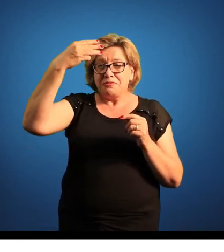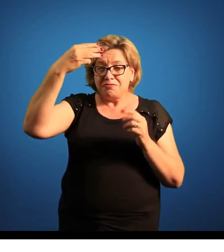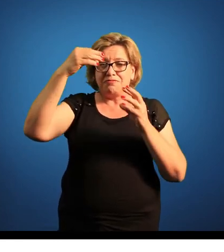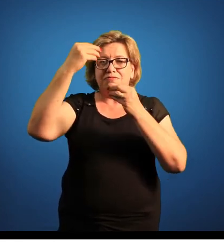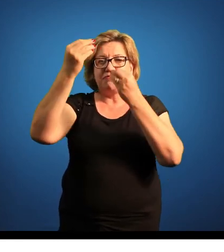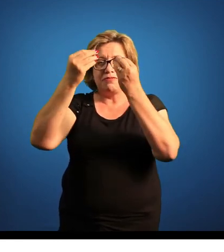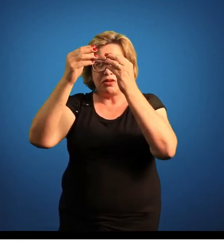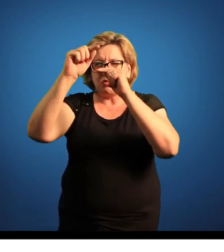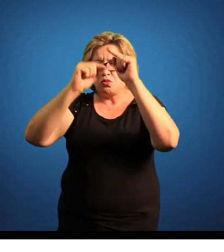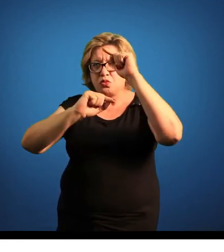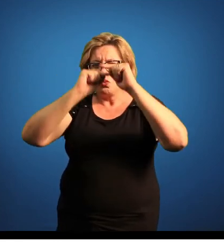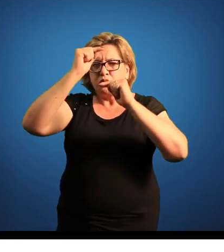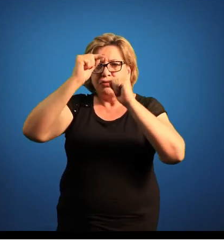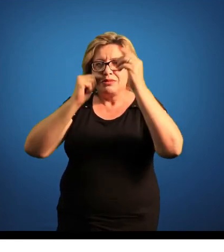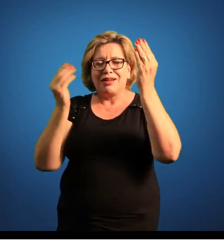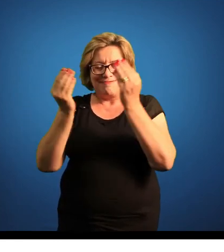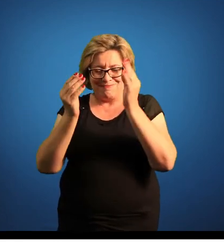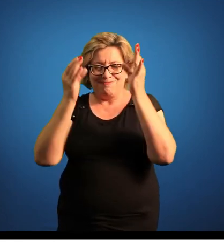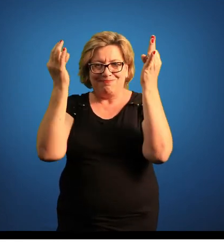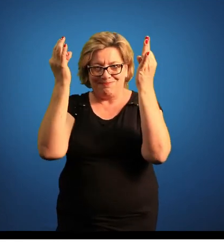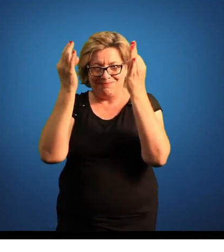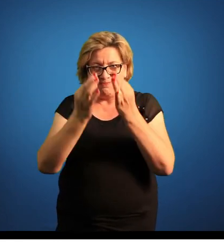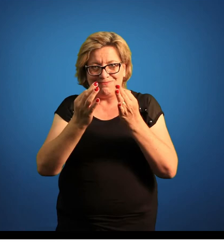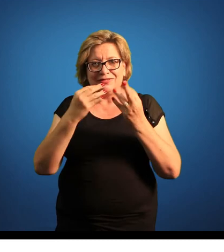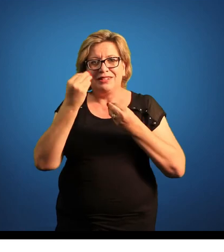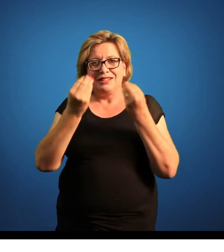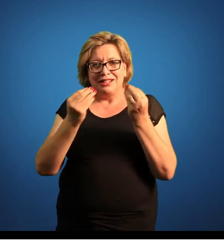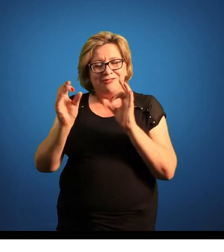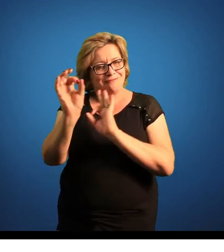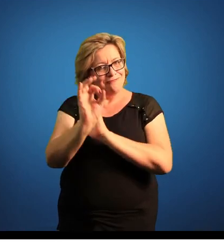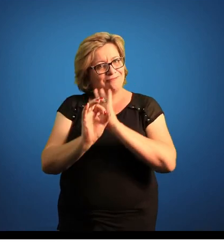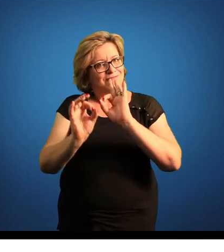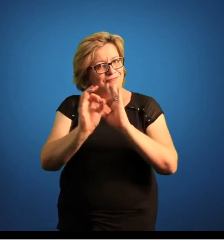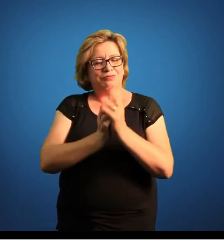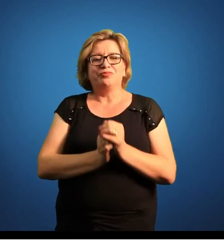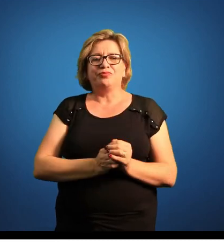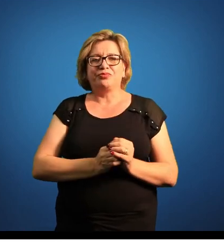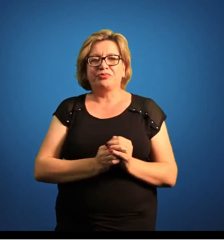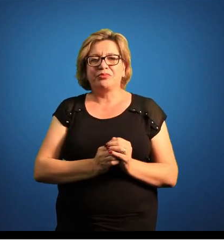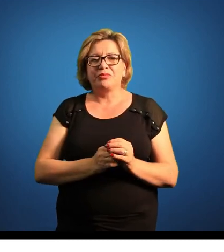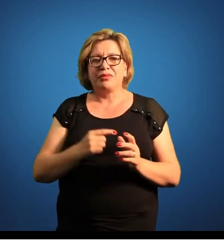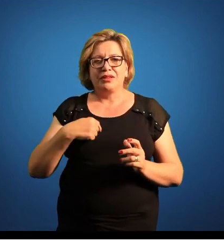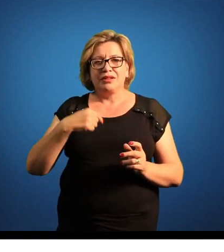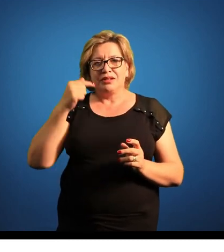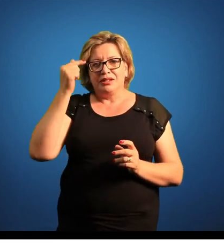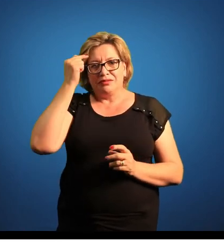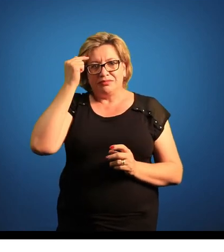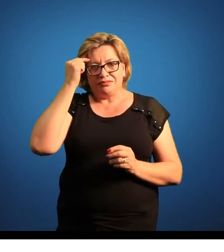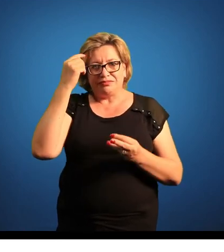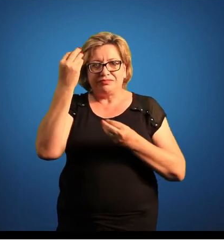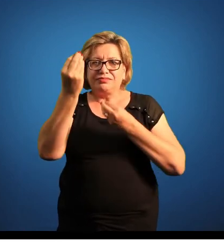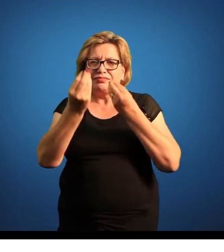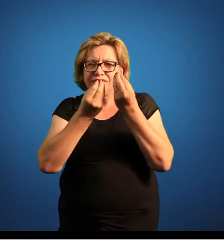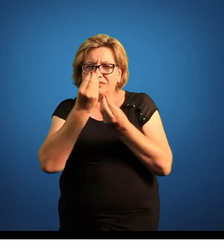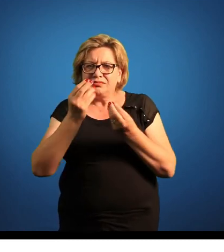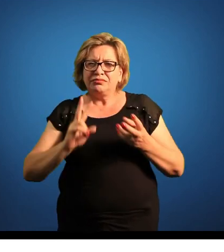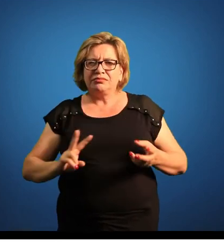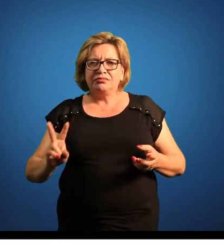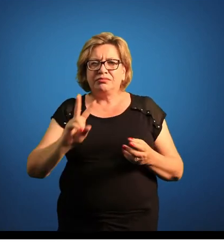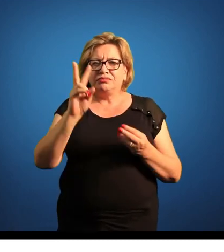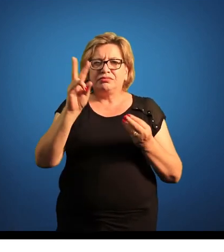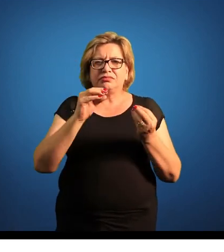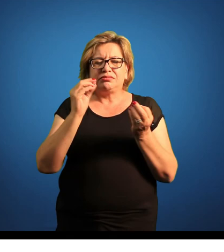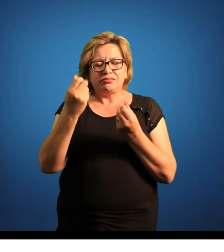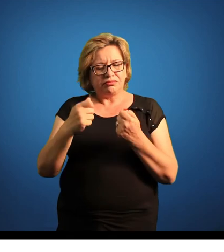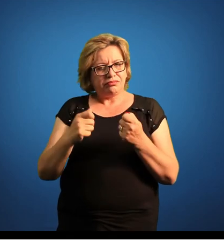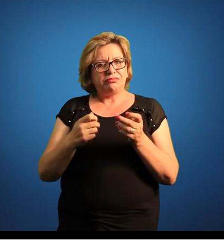5. Agora sim, eu tenho uma série em ordem. Dispensa para essa quantidade de valor, qualquer tipo